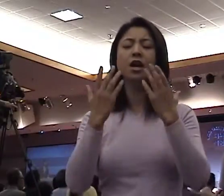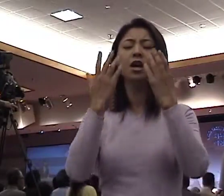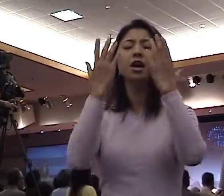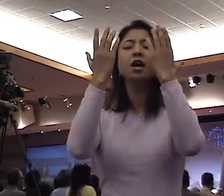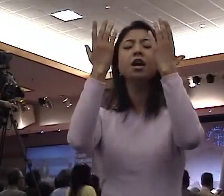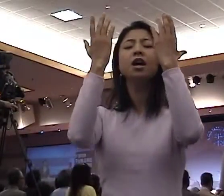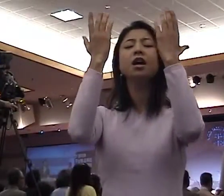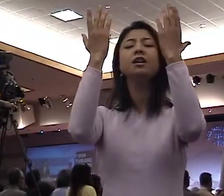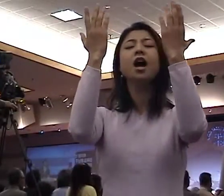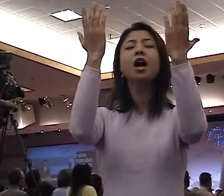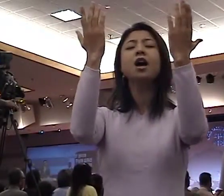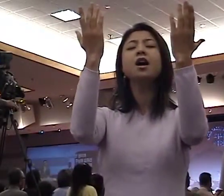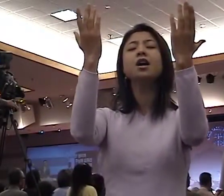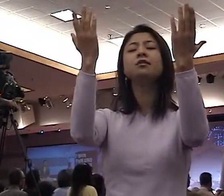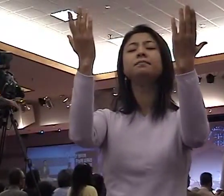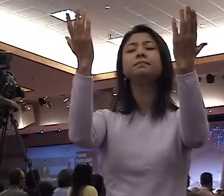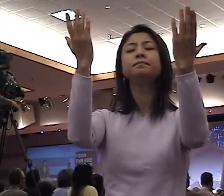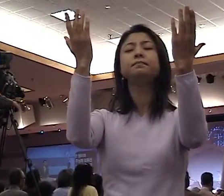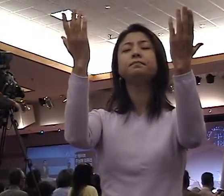경배합니다.